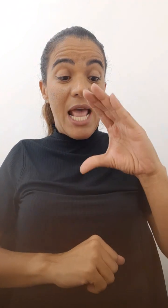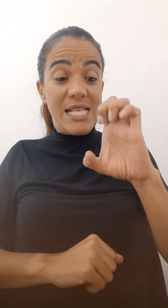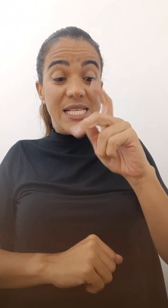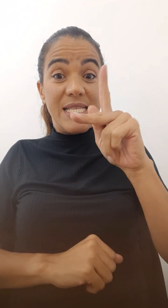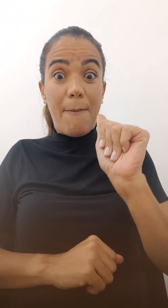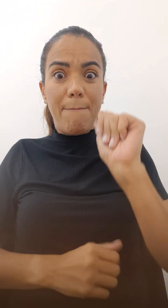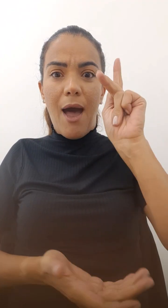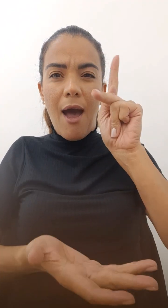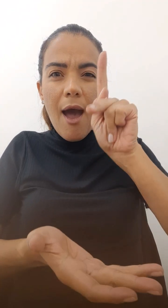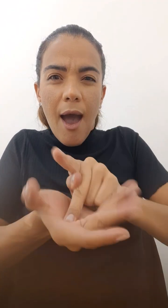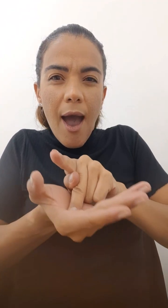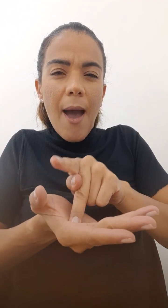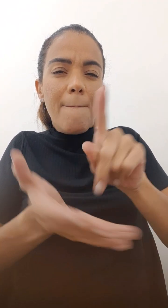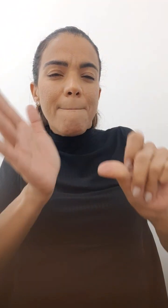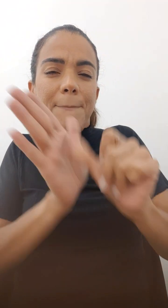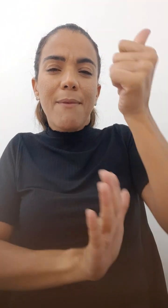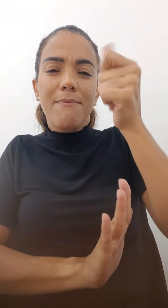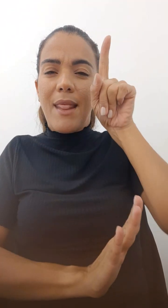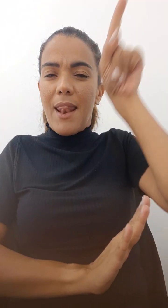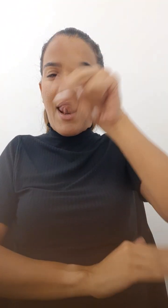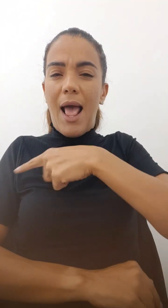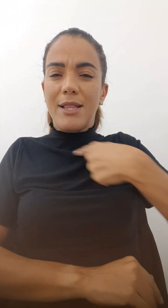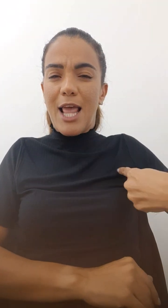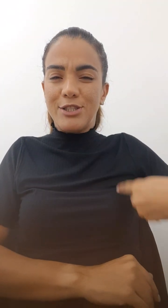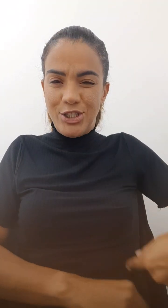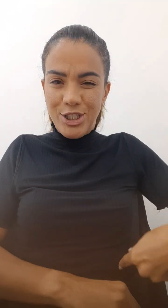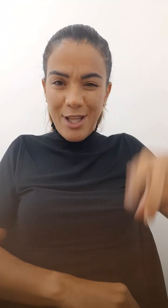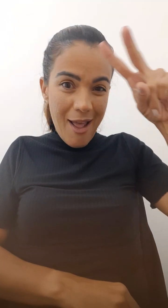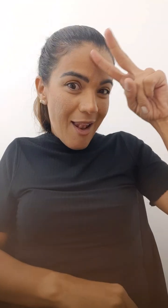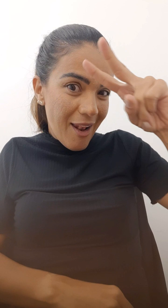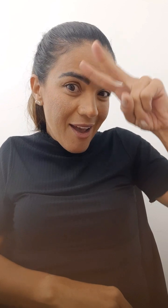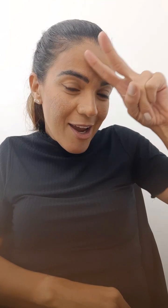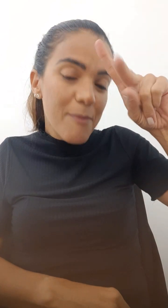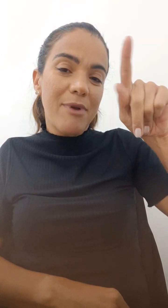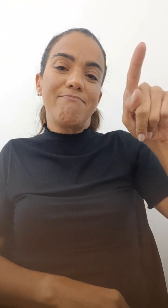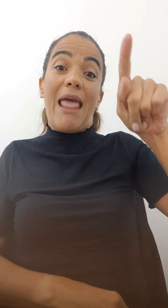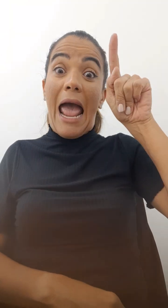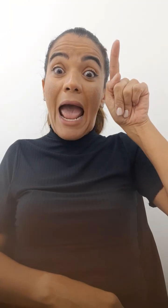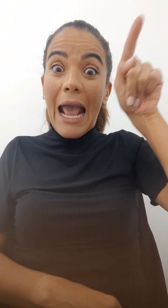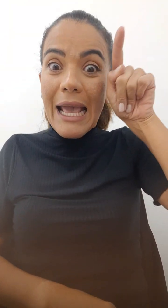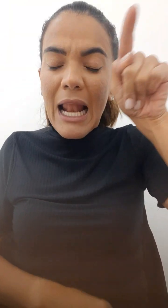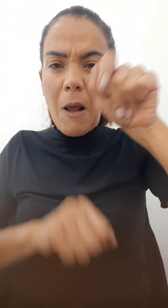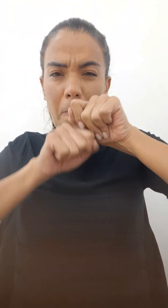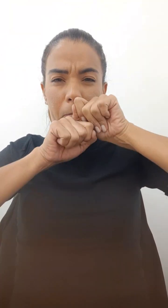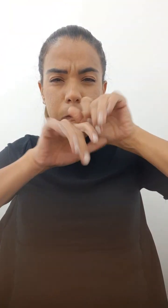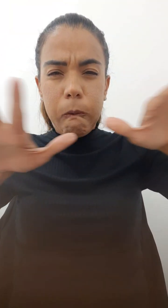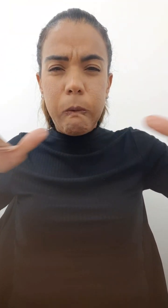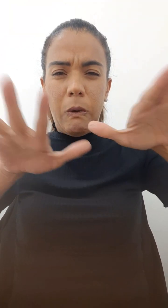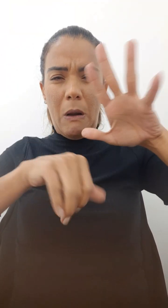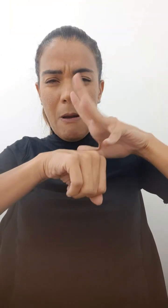vírus. Chamamos assim a cepa original, que surgiu lá em Wuhan, na China. E